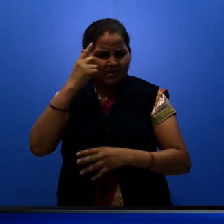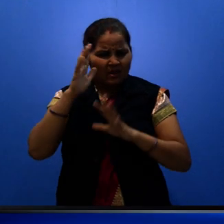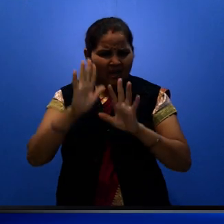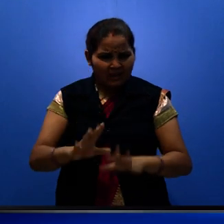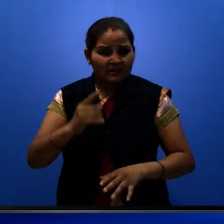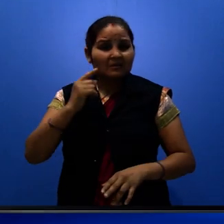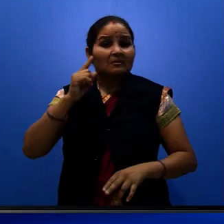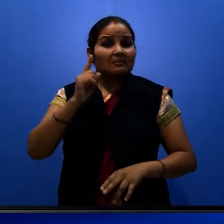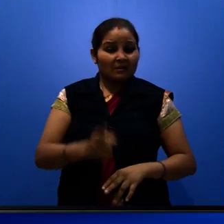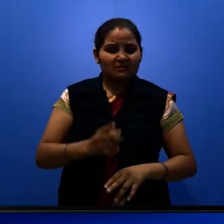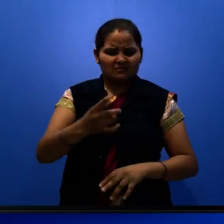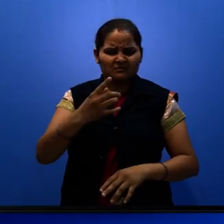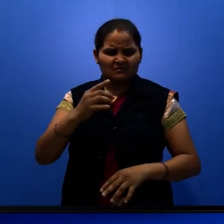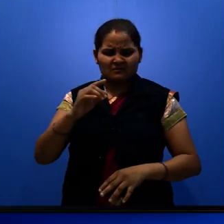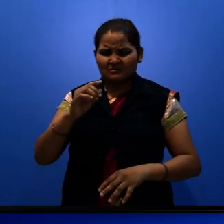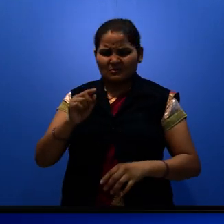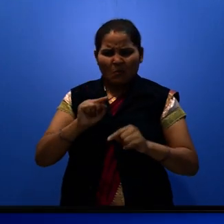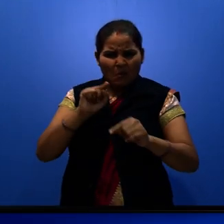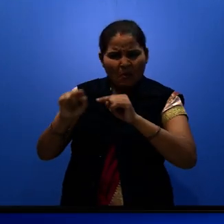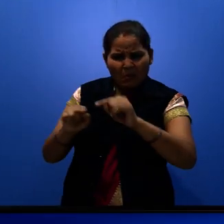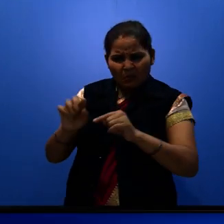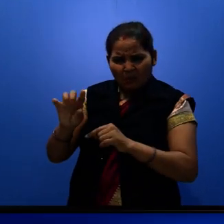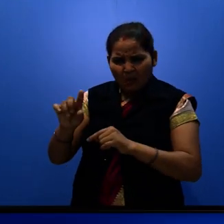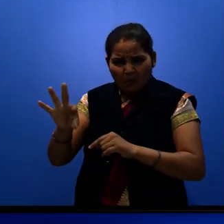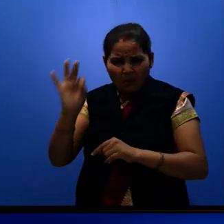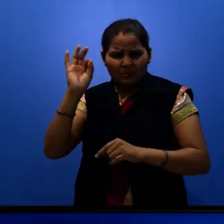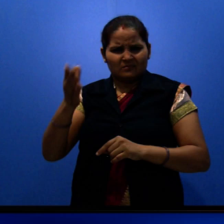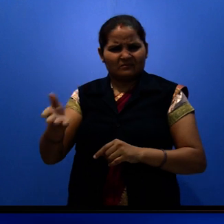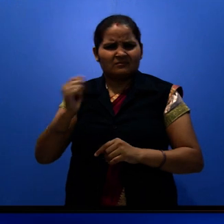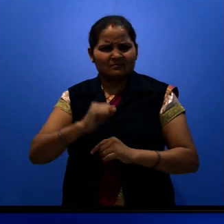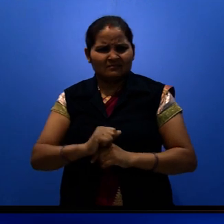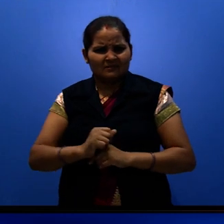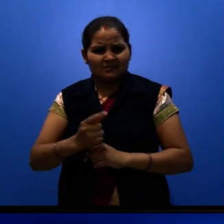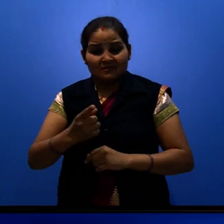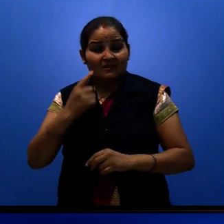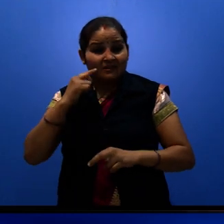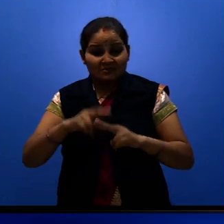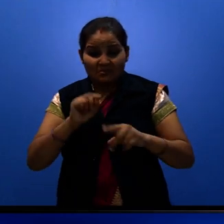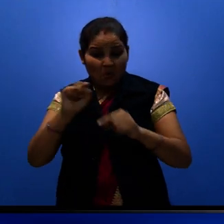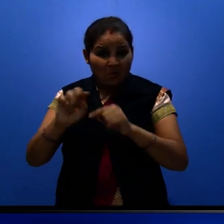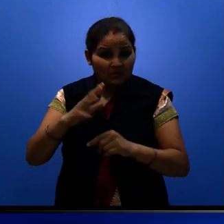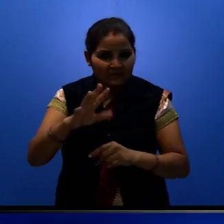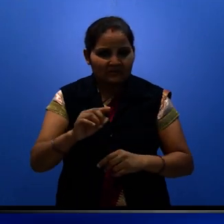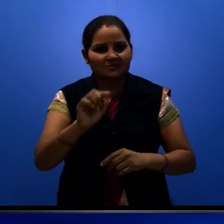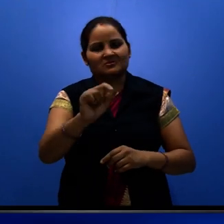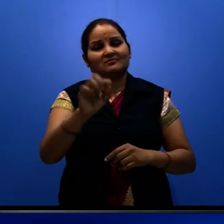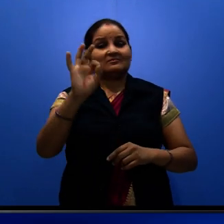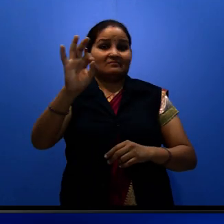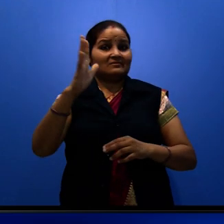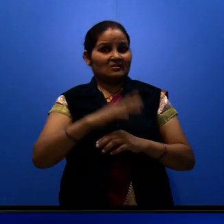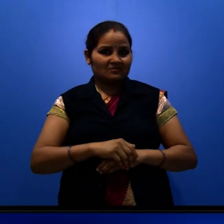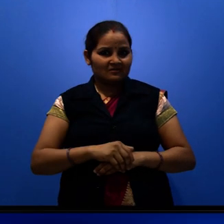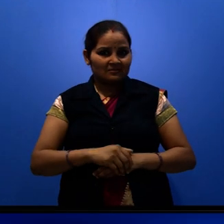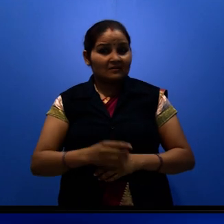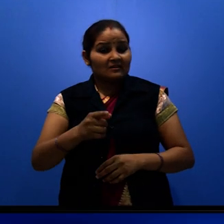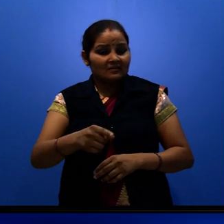परंतु अगर तुम ये दोष नहीं गिनता तो आज तुम कितना अच्छा व्यक्ति होता। तो कहानी से हमें